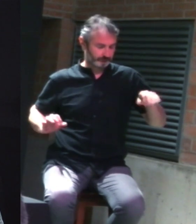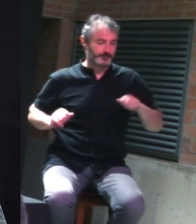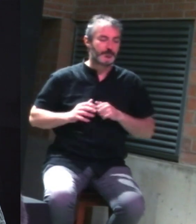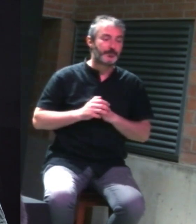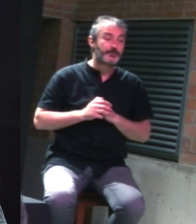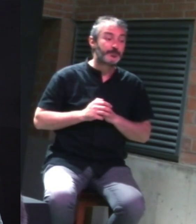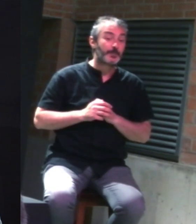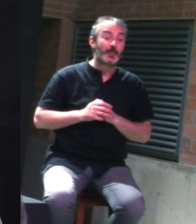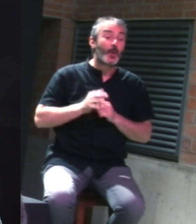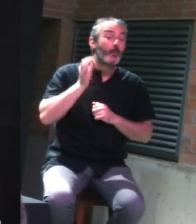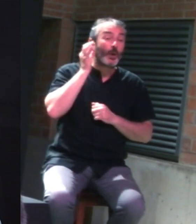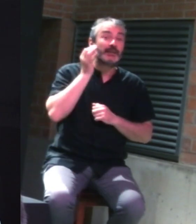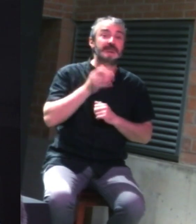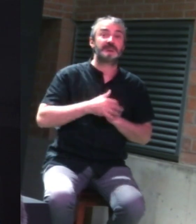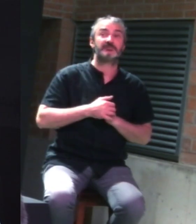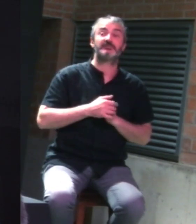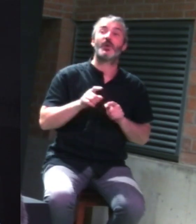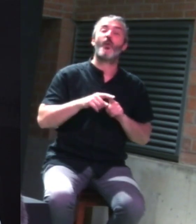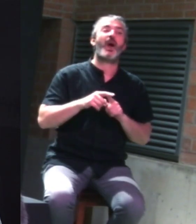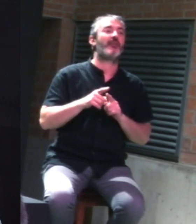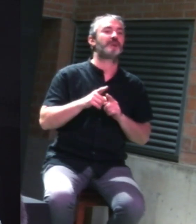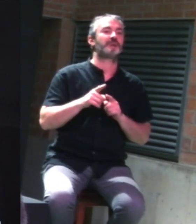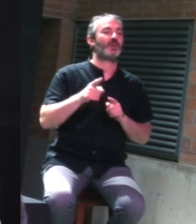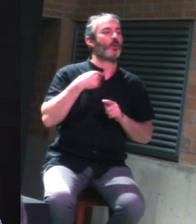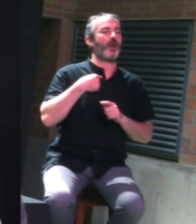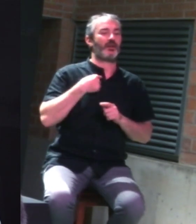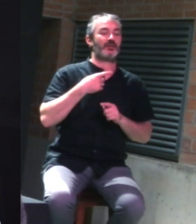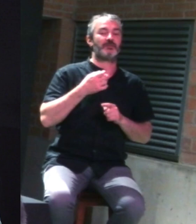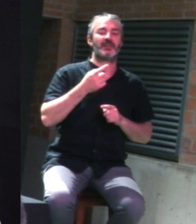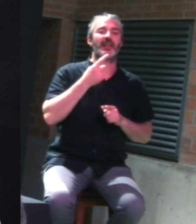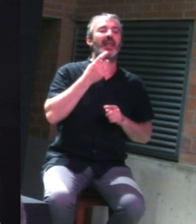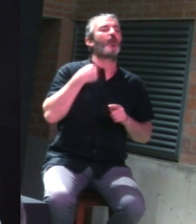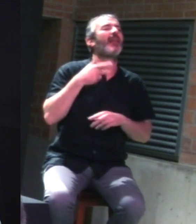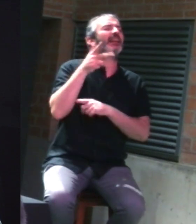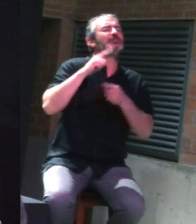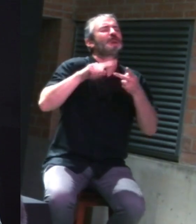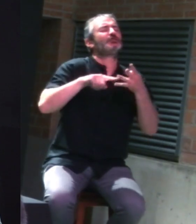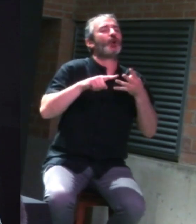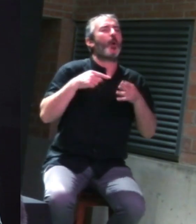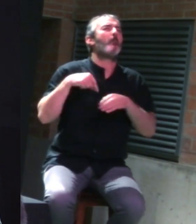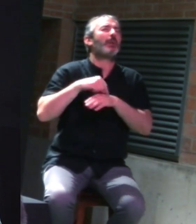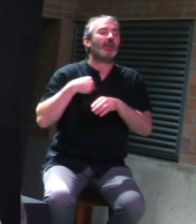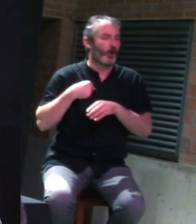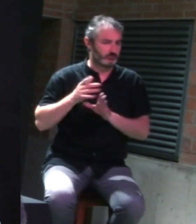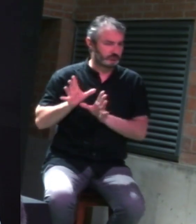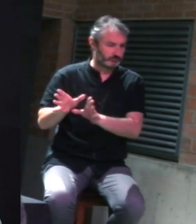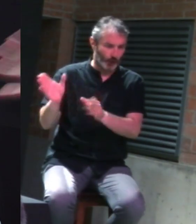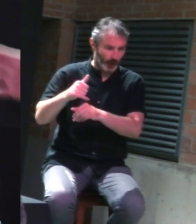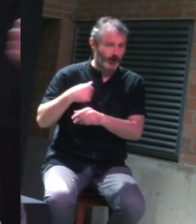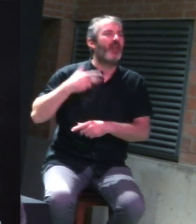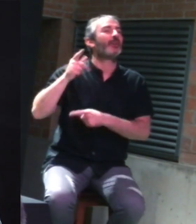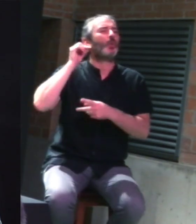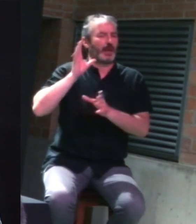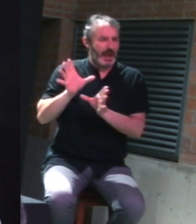Las mujeres carecían de ciudadanía, no tenían la ciudadanía, es decir, no tenían derechos políticos ni